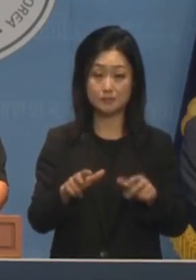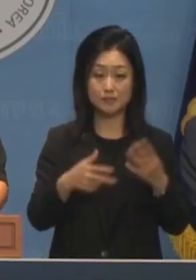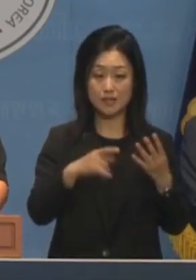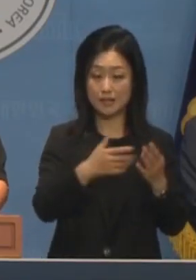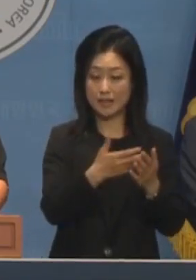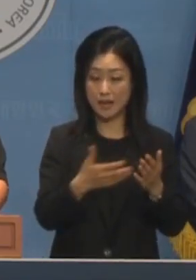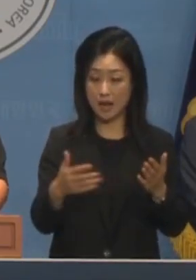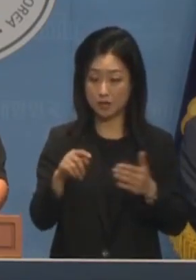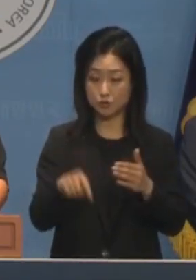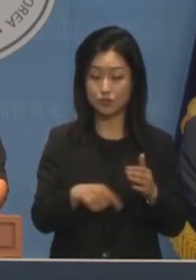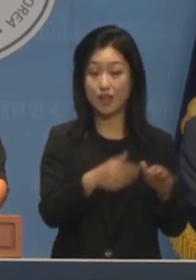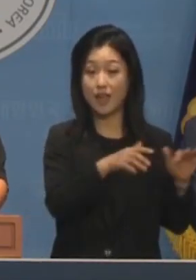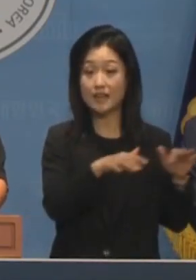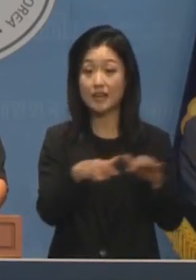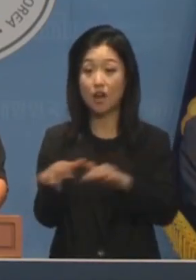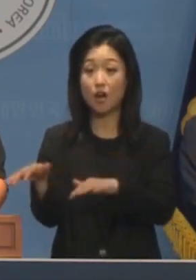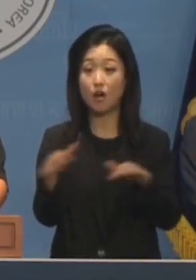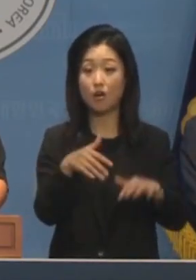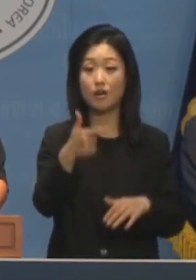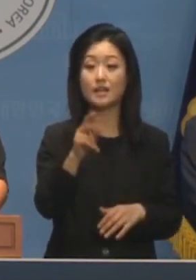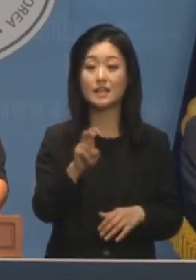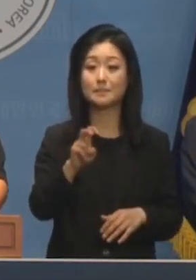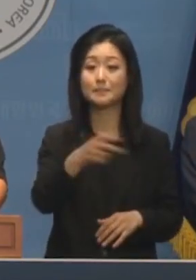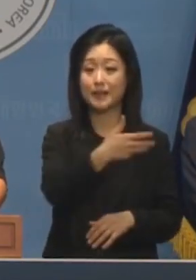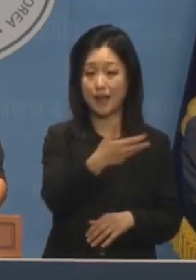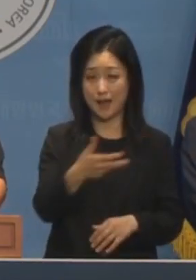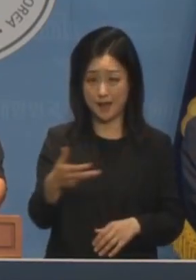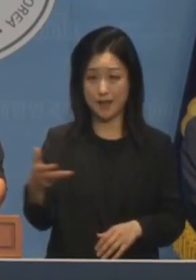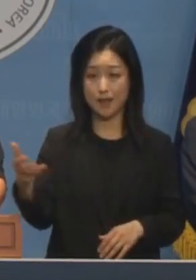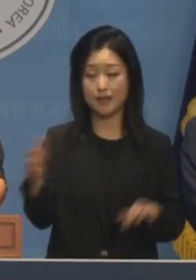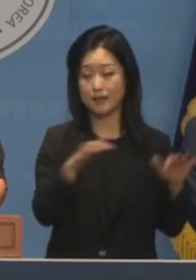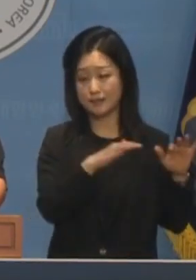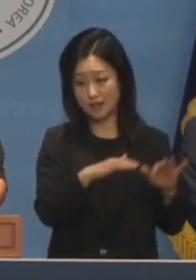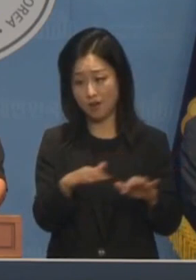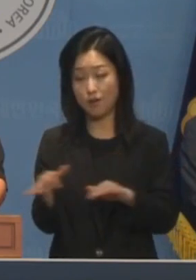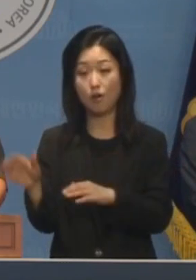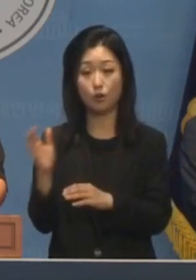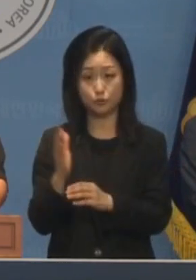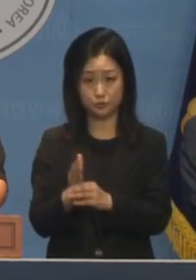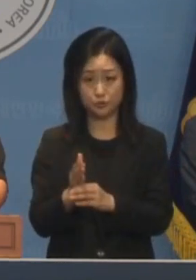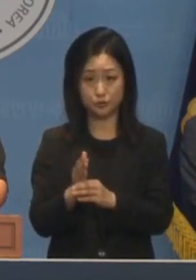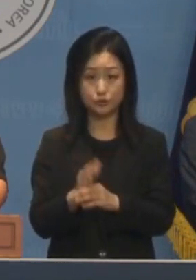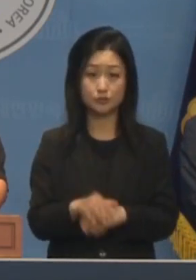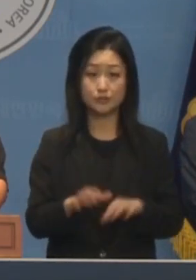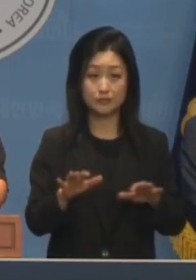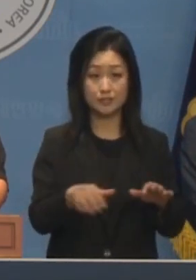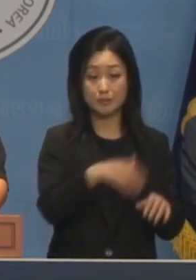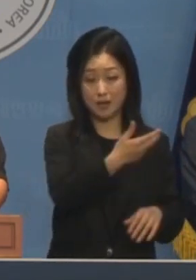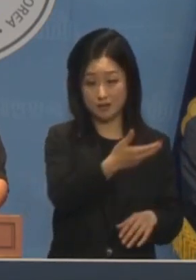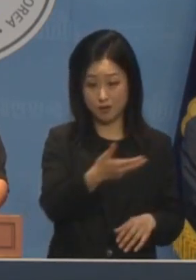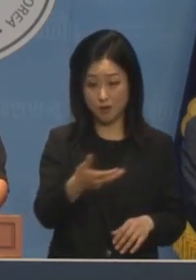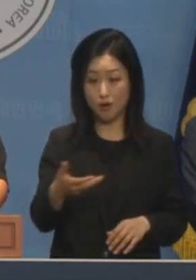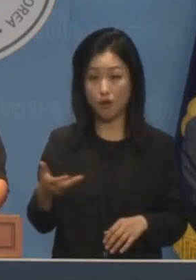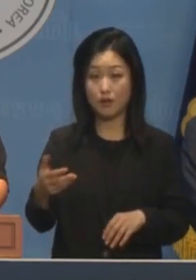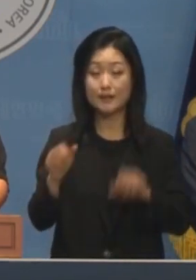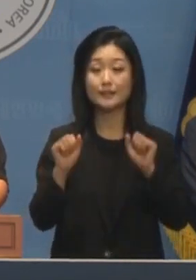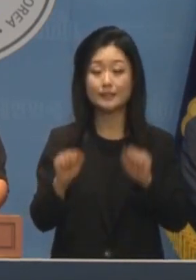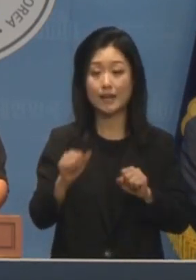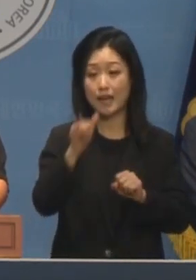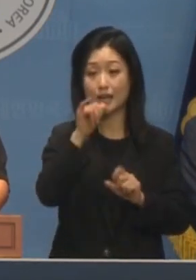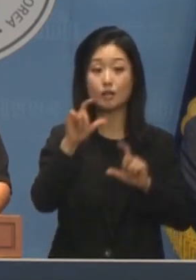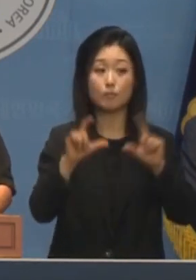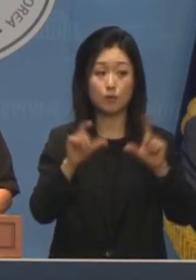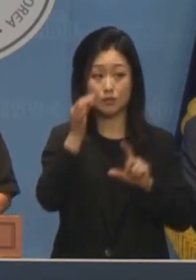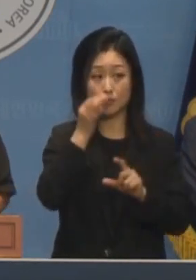중에 유일하게 흐르고 있는 강이 금강입니다. 금강만이 현재 흐르고 있고 살아있는